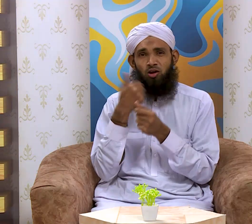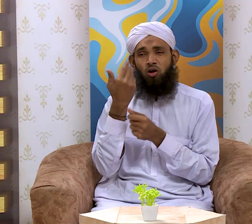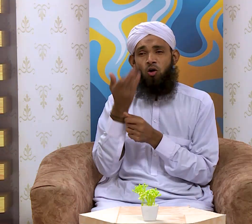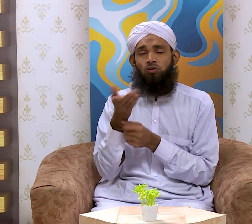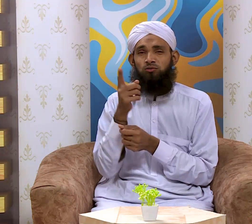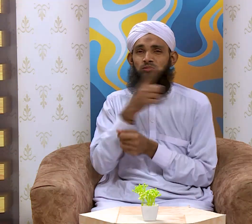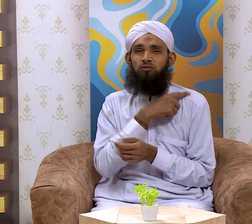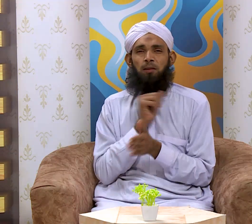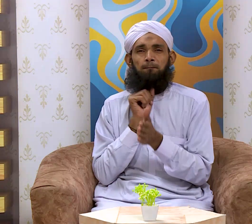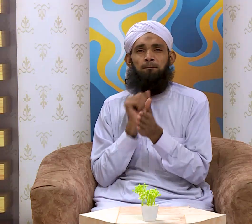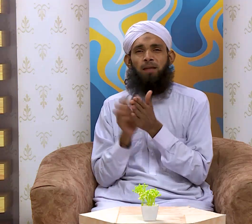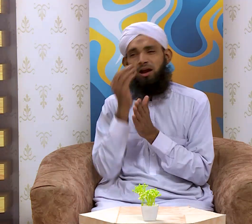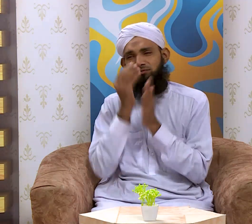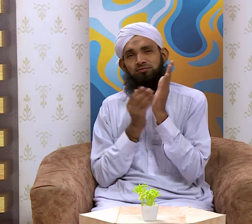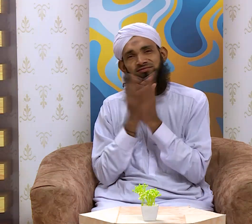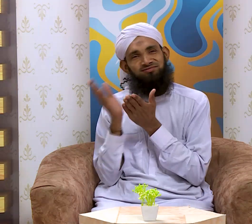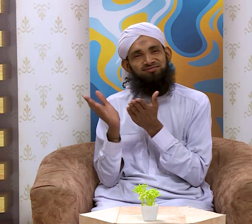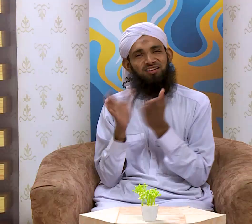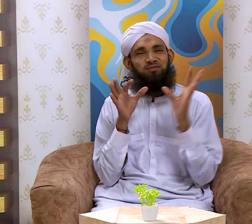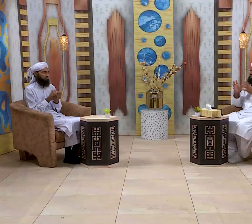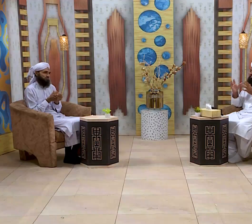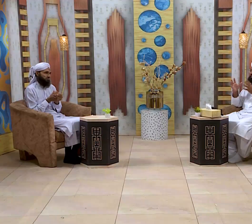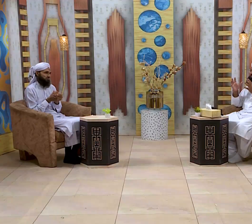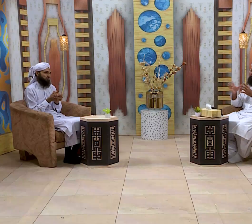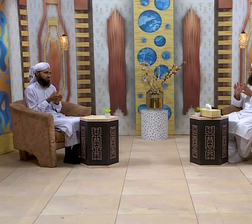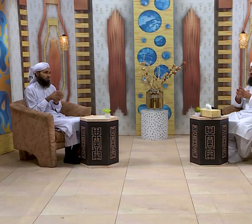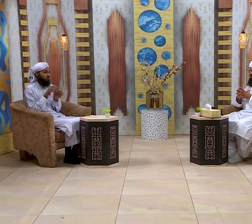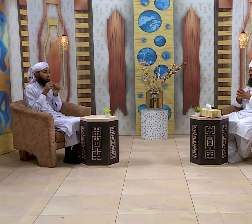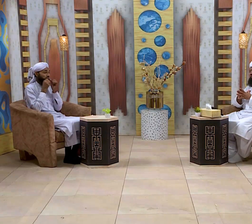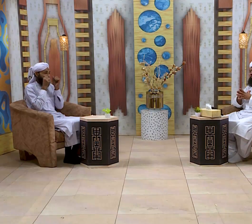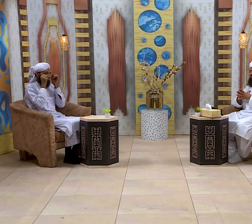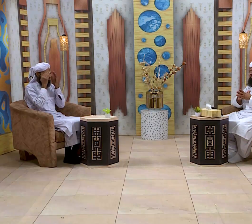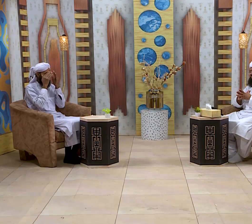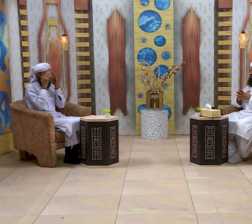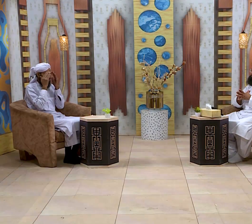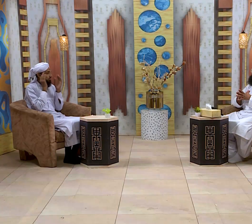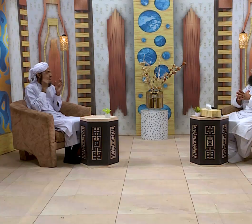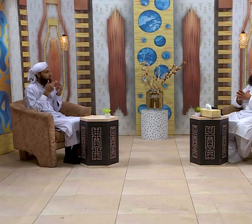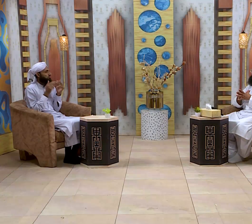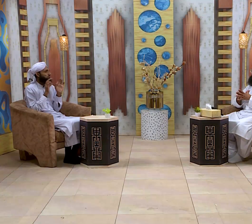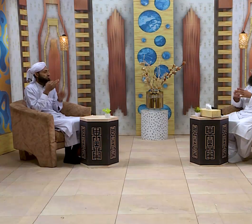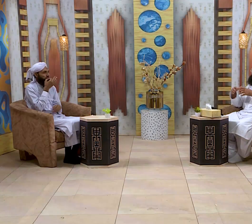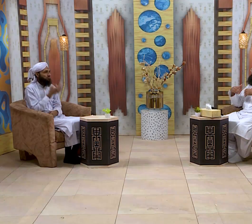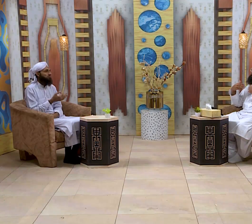کا سبب بن جائے گا۔ سبحان اللہ، کتنی پیاری درود پاک کی فضیلت ہے۔ سبحان اللہ کہ اگر